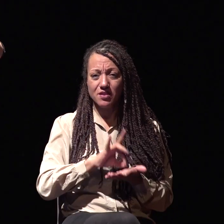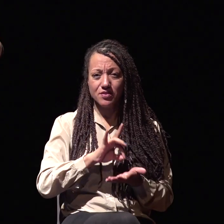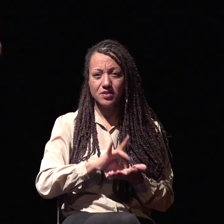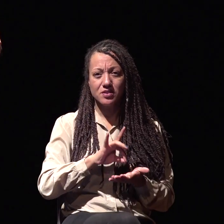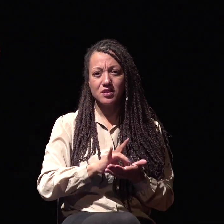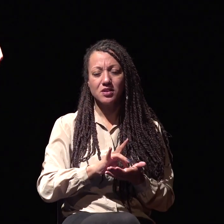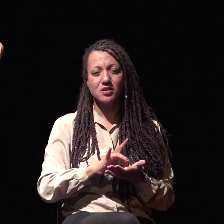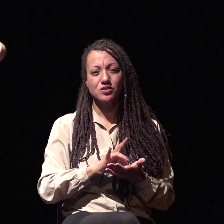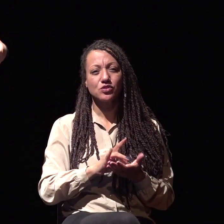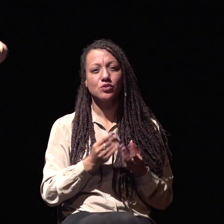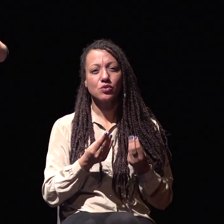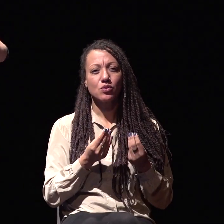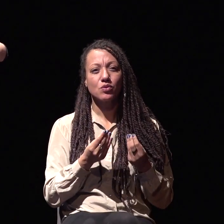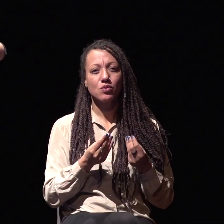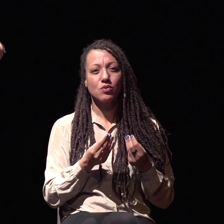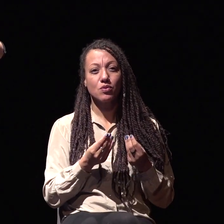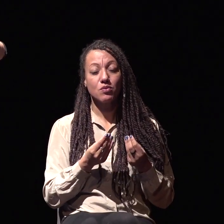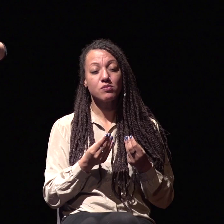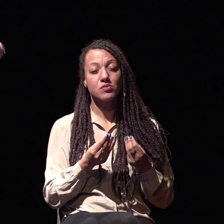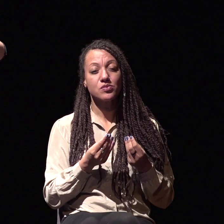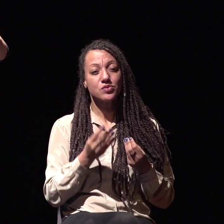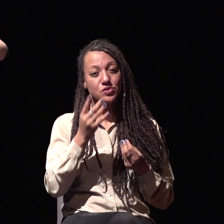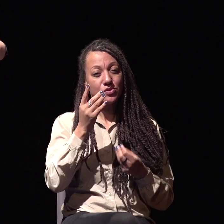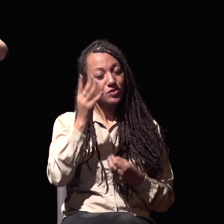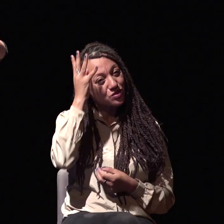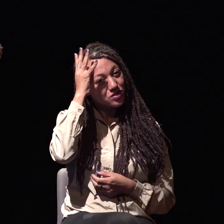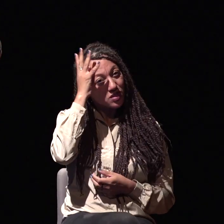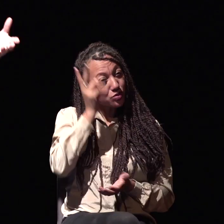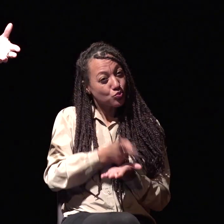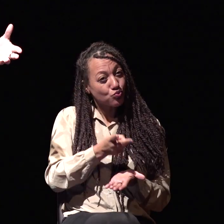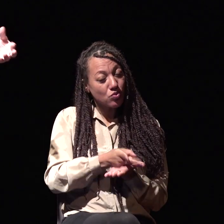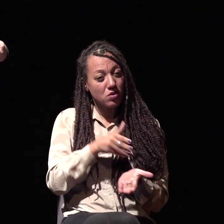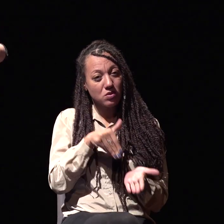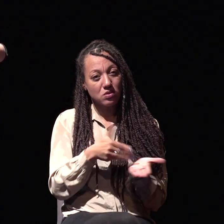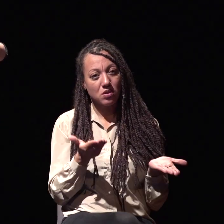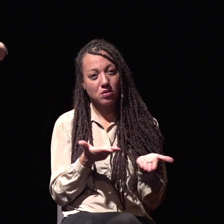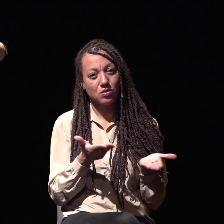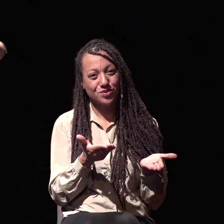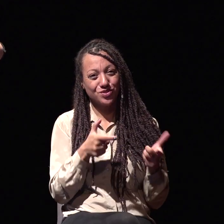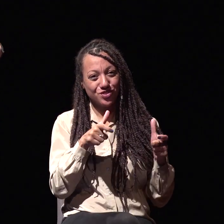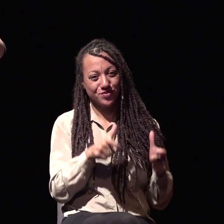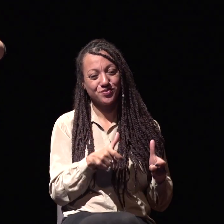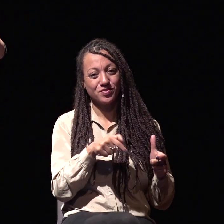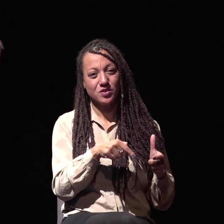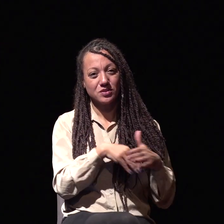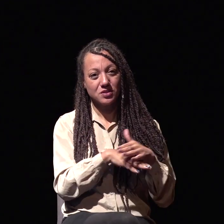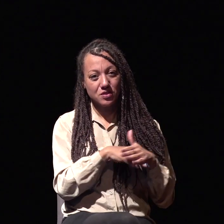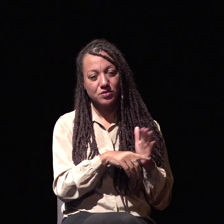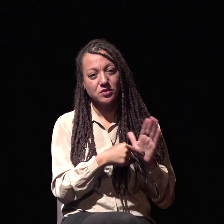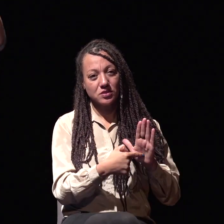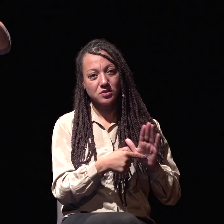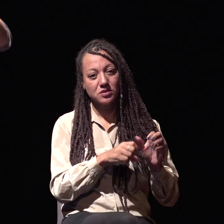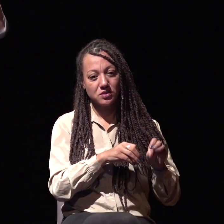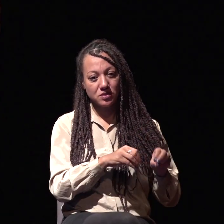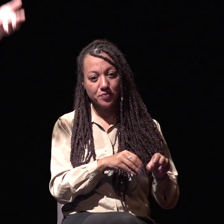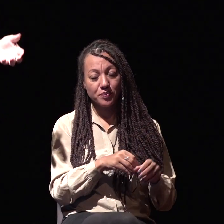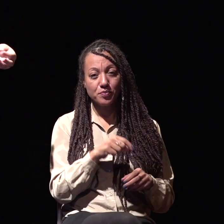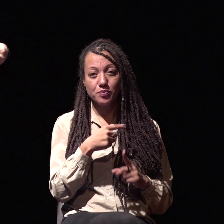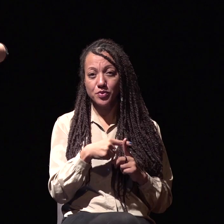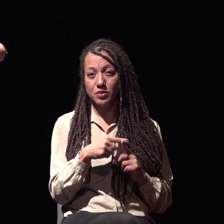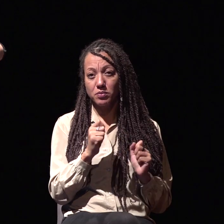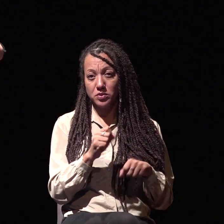e de como isso se mantém no SESC até hoje, de certa maneira, como esse ensinar, seja nos cursos do